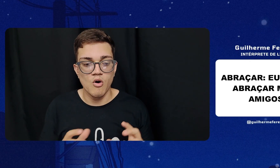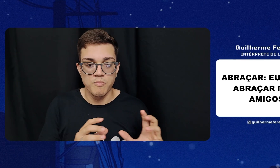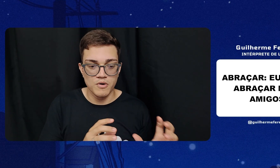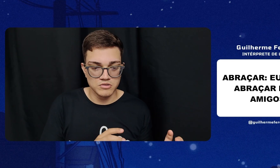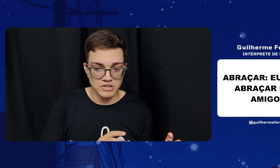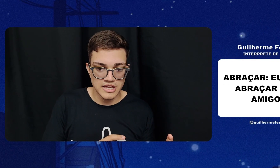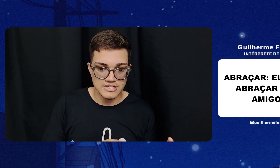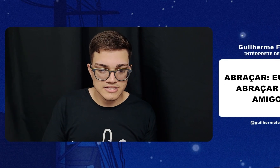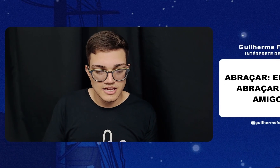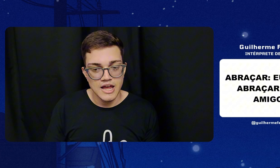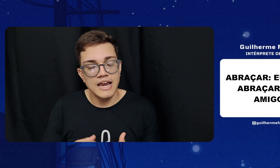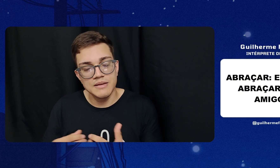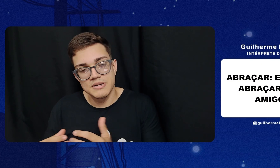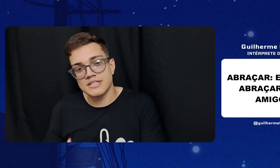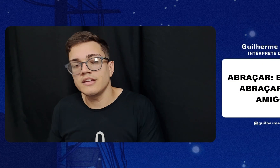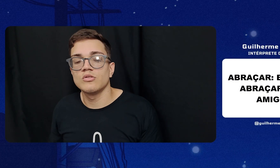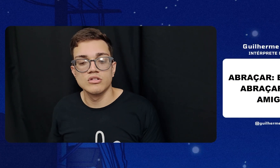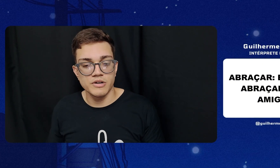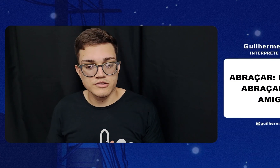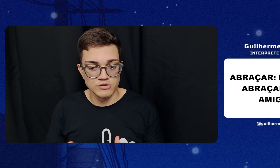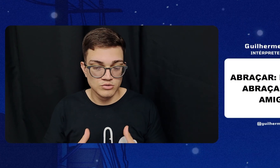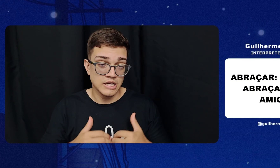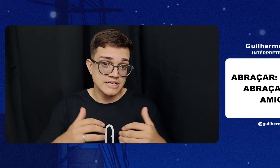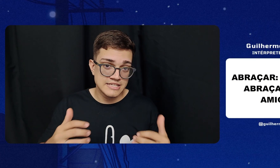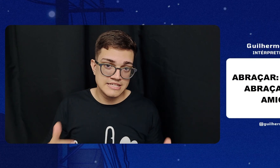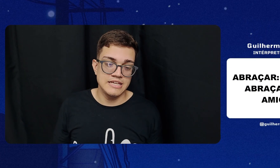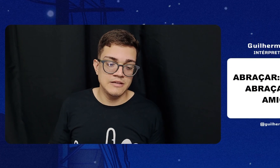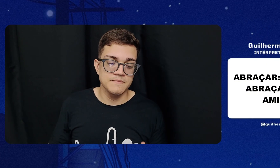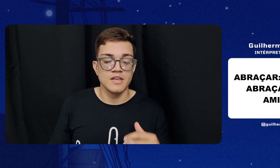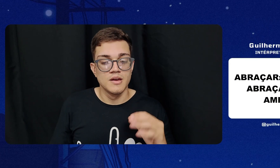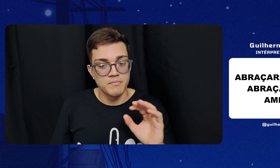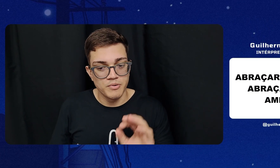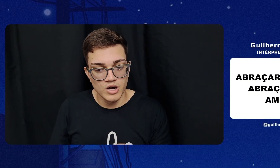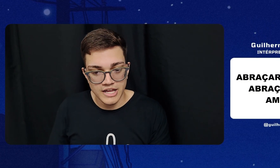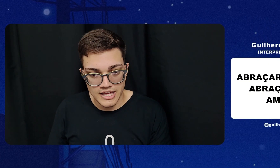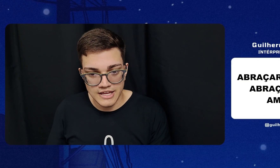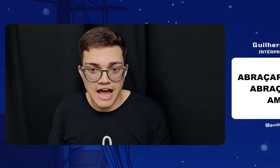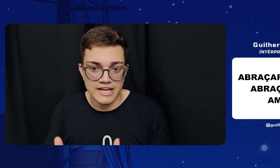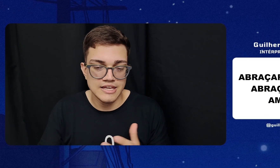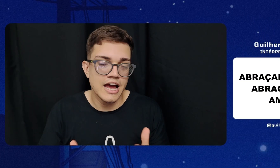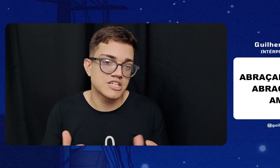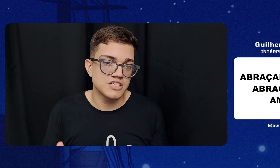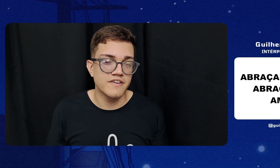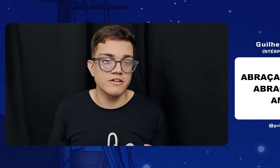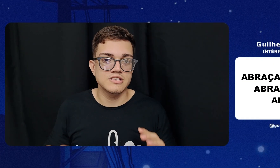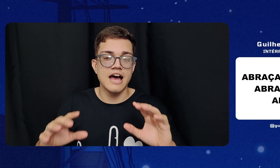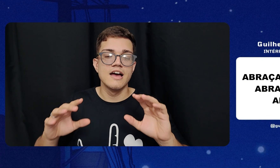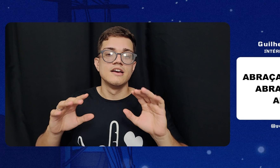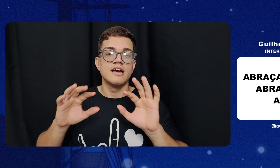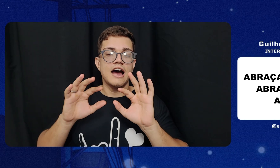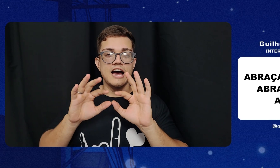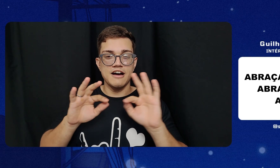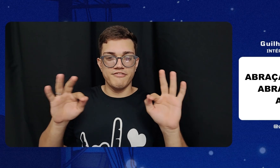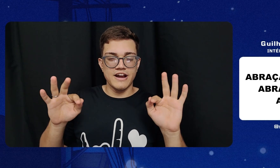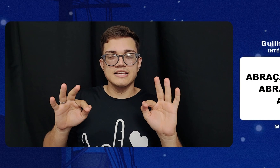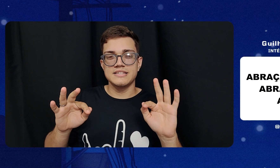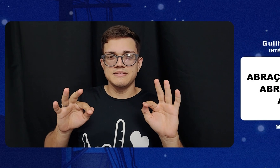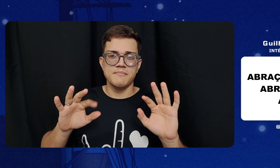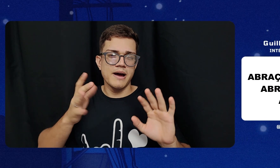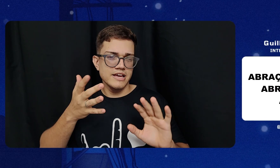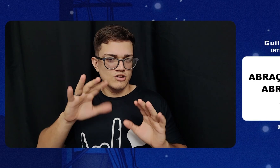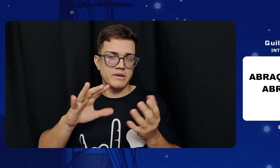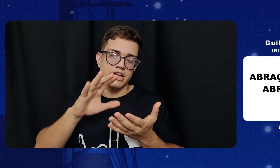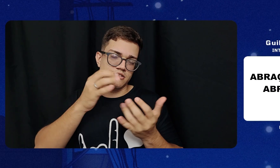parecida com o português. A Libras tem toda uma estrutura, sim, porém, aqui a gente vai usar a